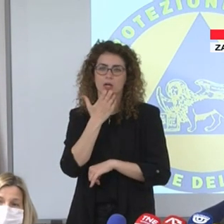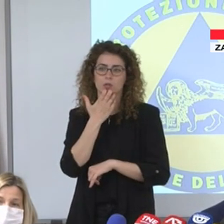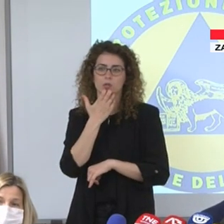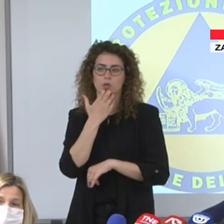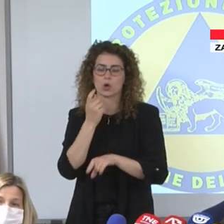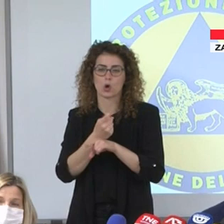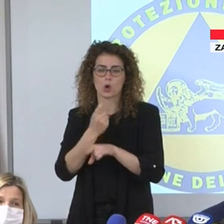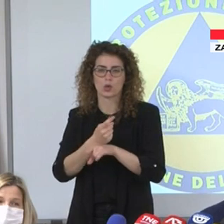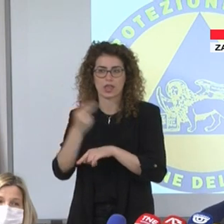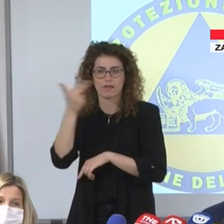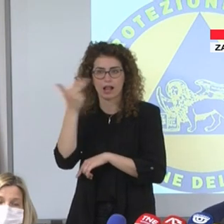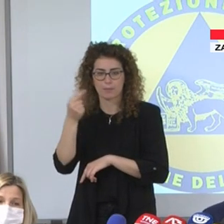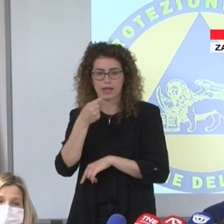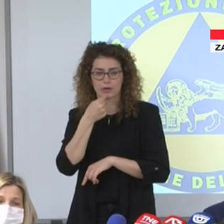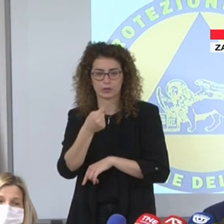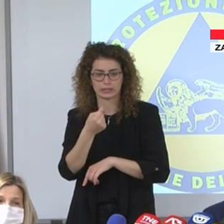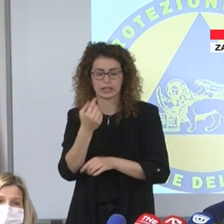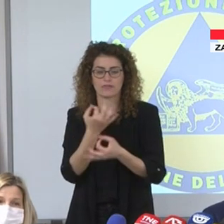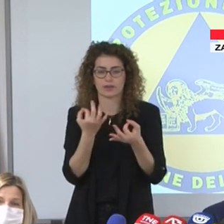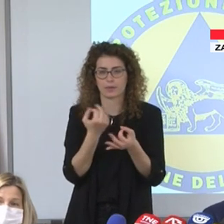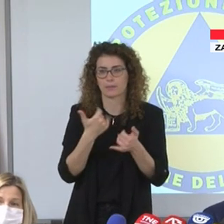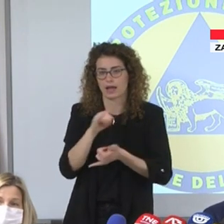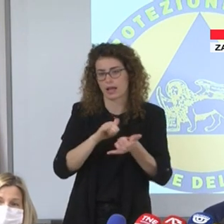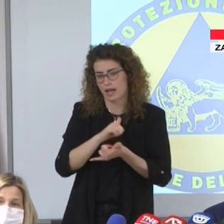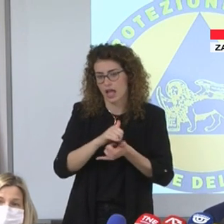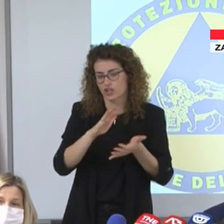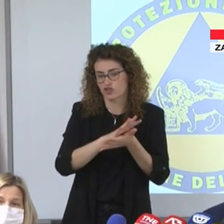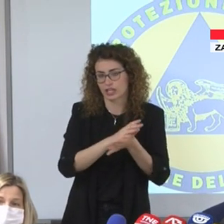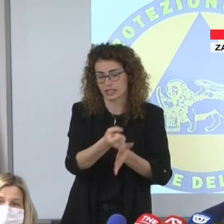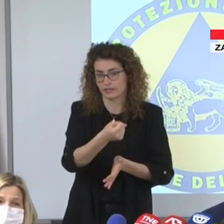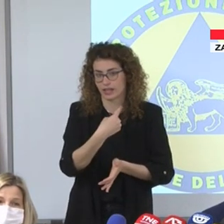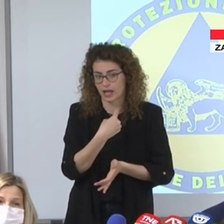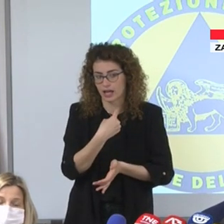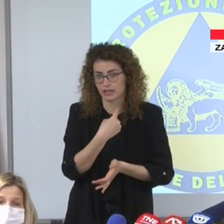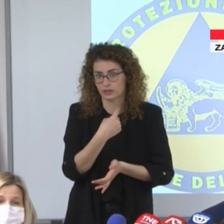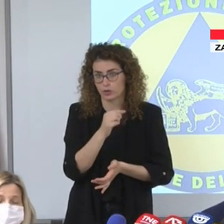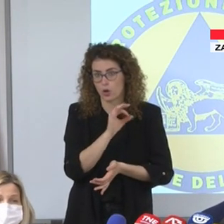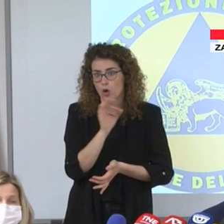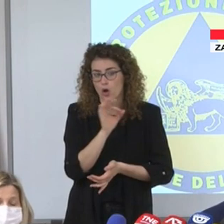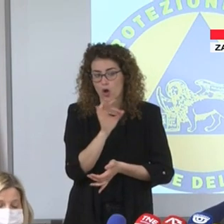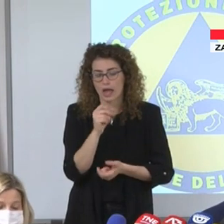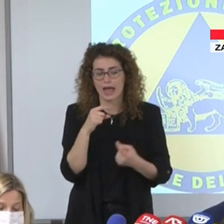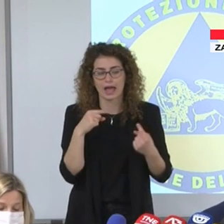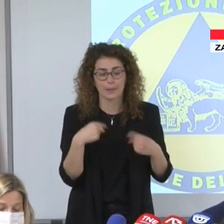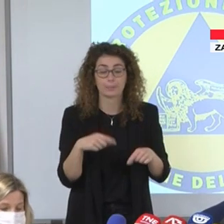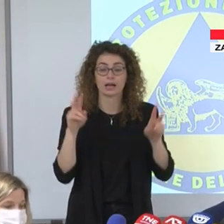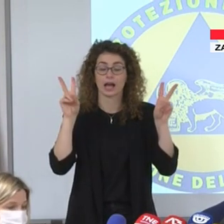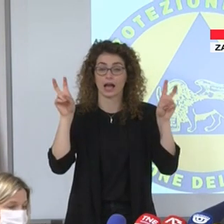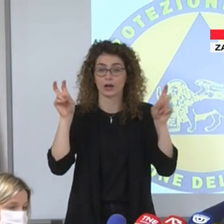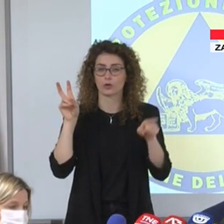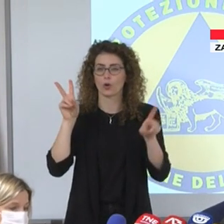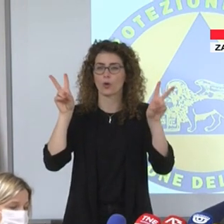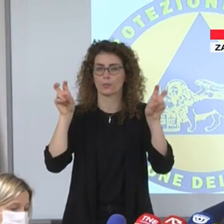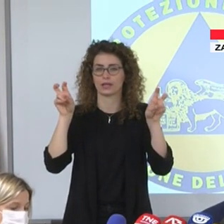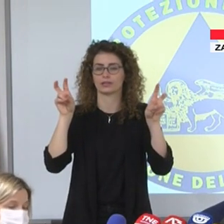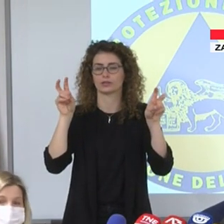dice ok, però mi devi mandare via mail il tuo certificato. Ma questo è un tema fra l'altro che noi abbiamo posto da subito,